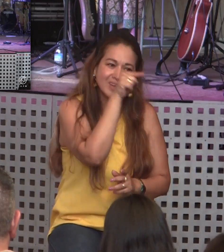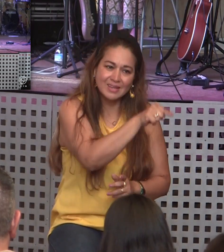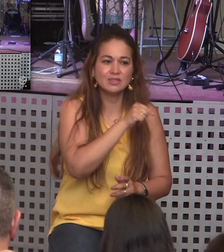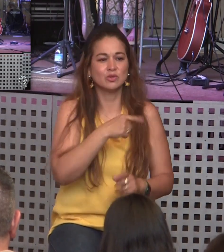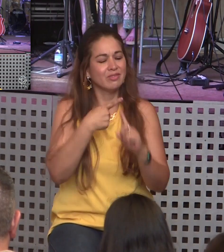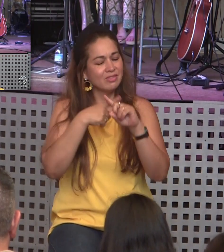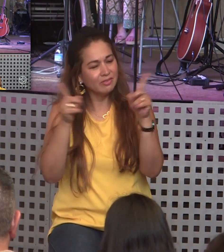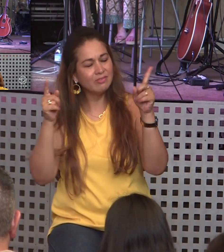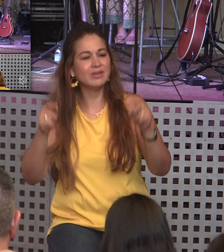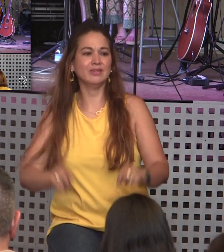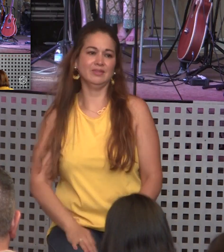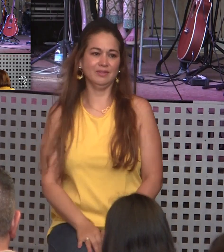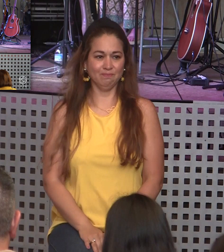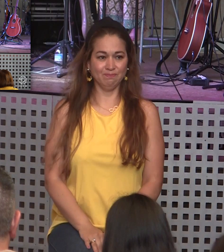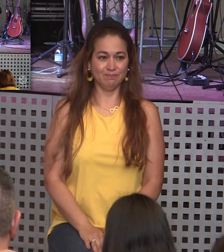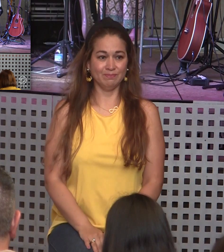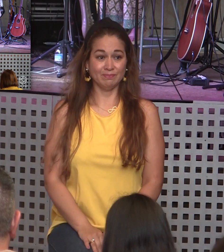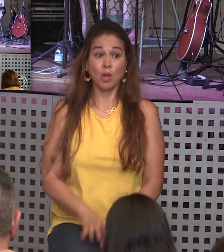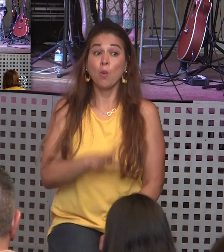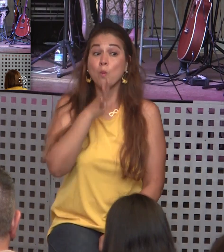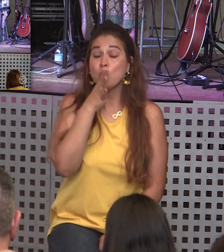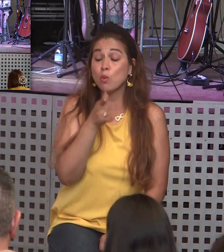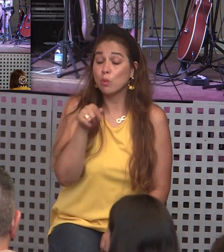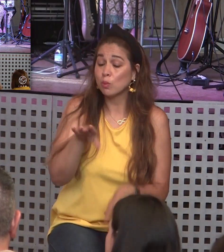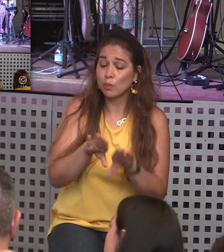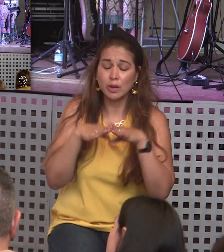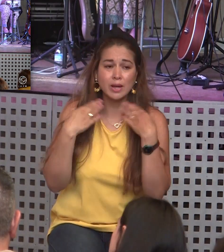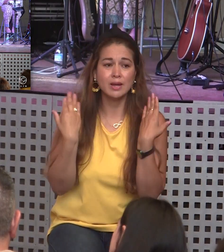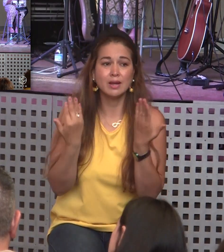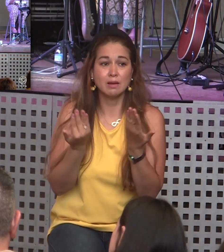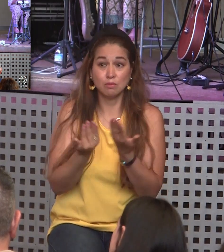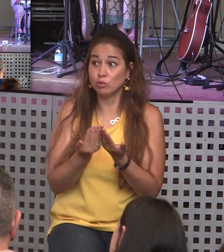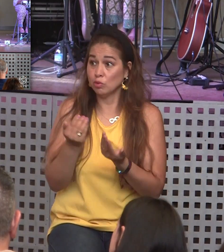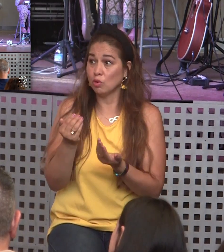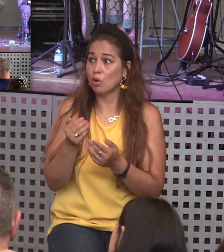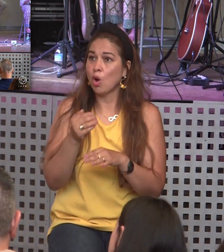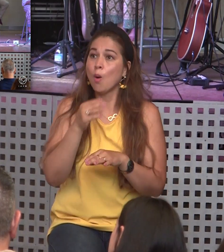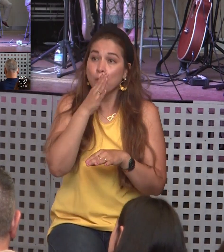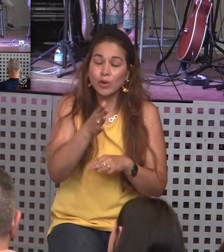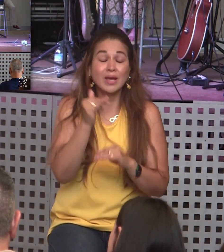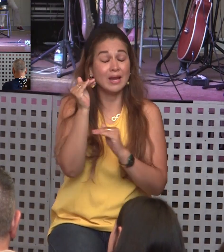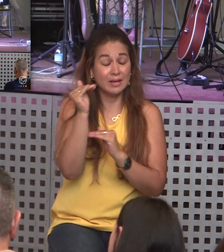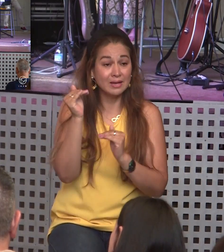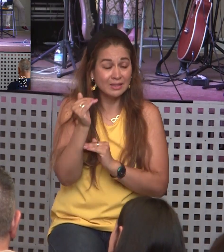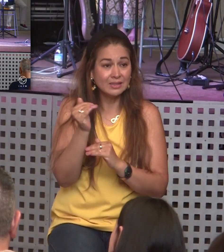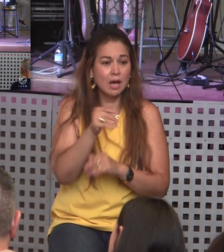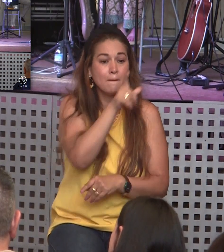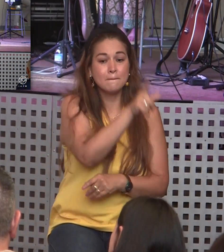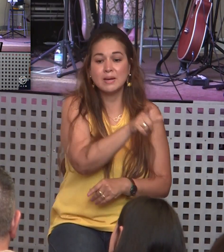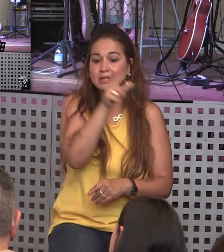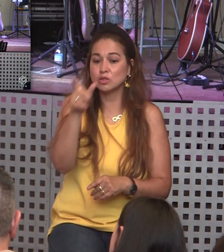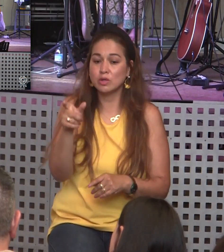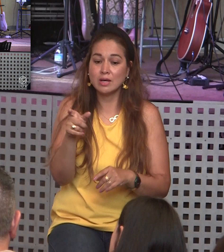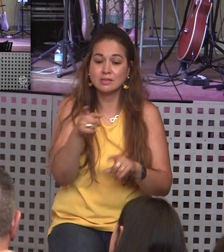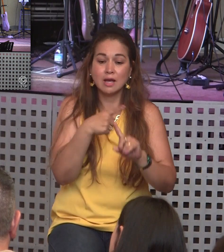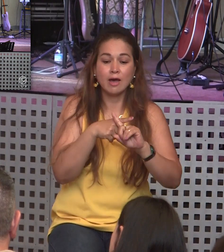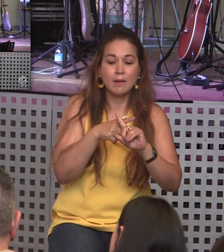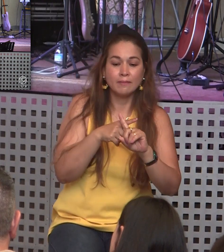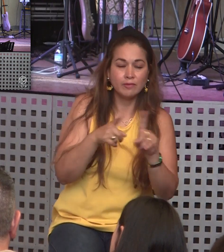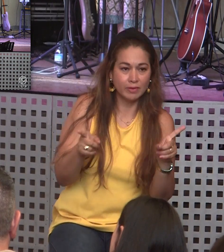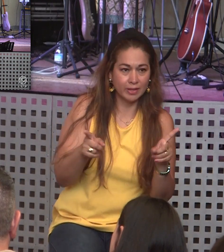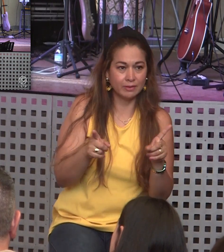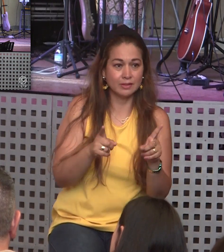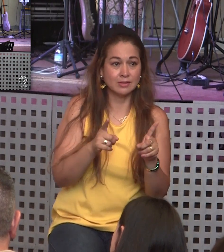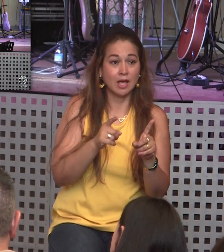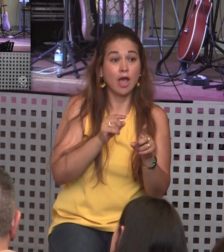existen dos tipos de personas: las que son llenas del Espíritu Santo y aquellas que han de